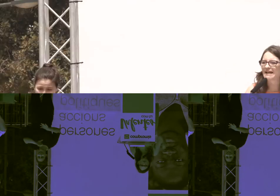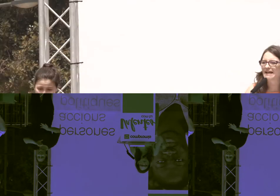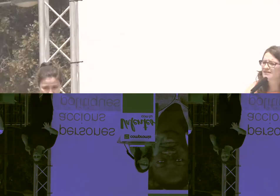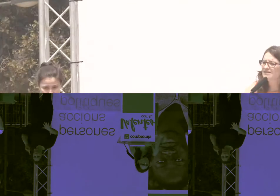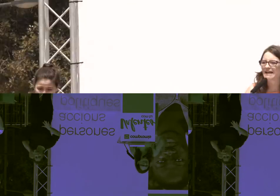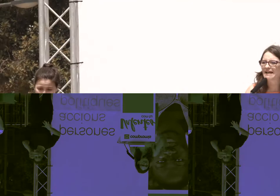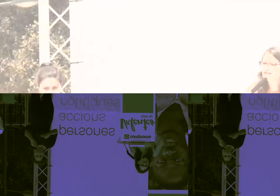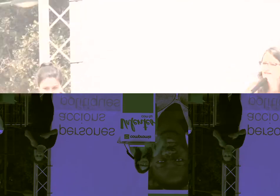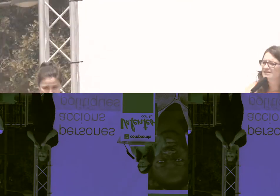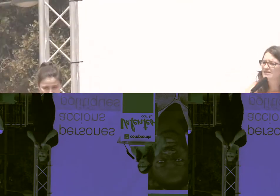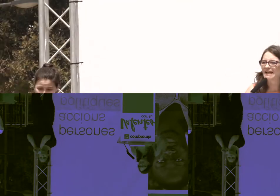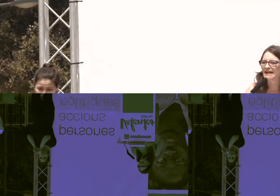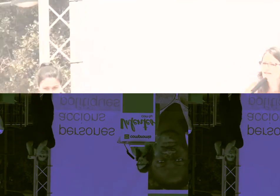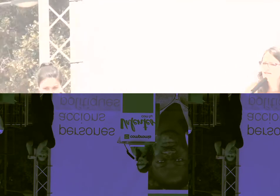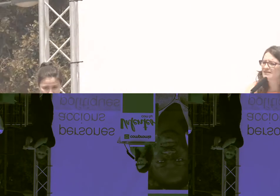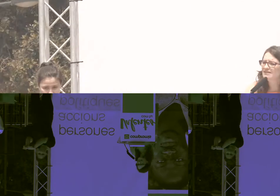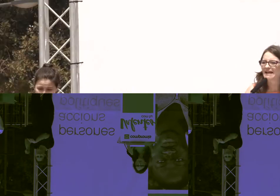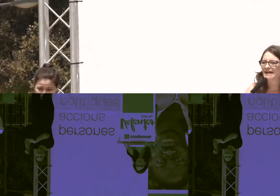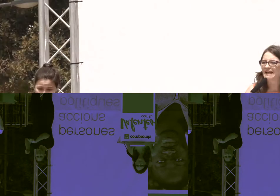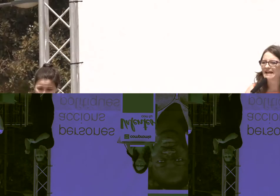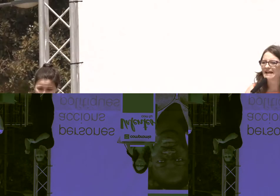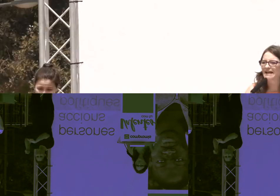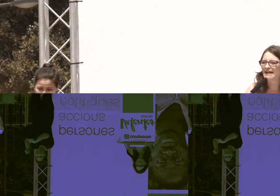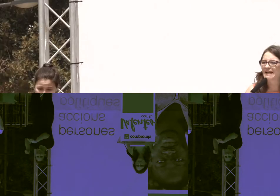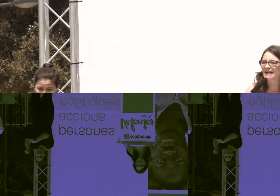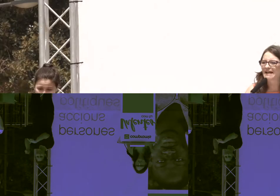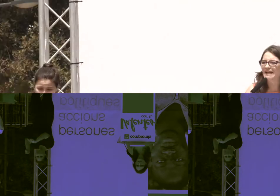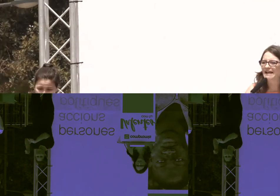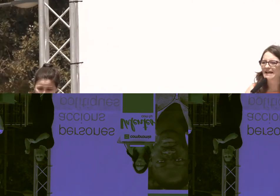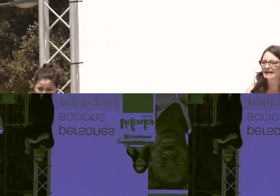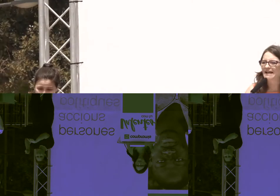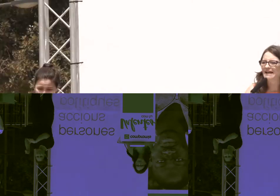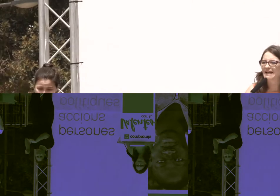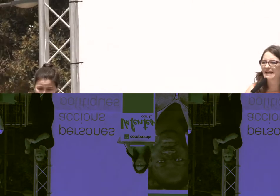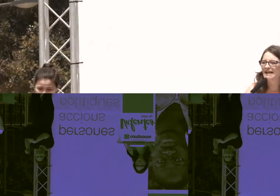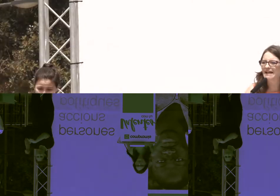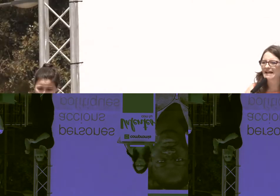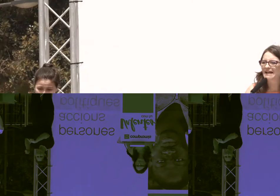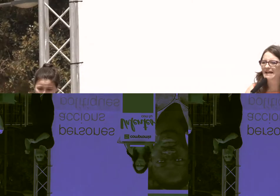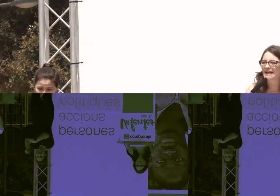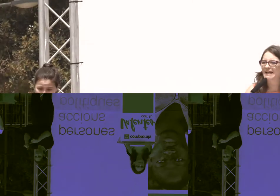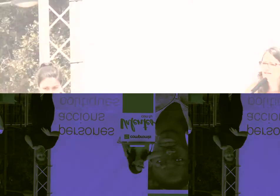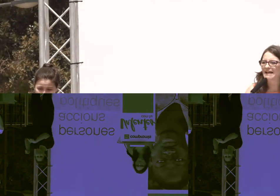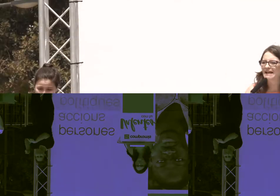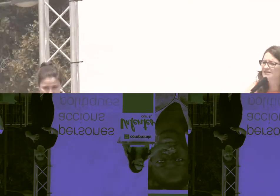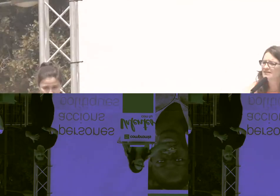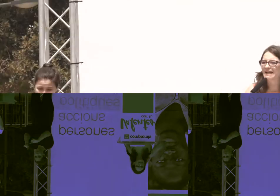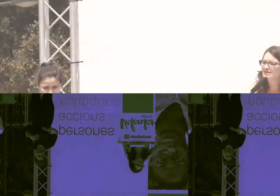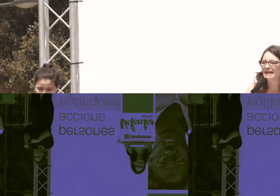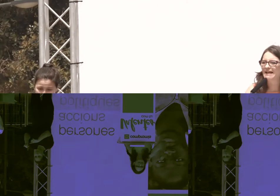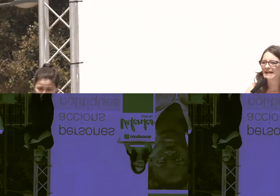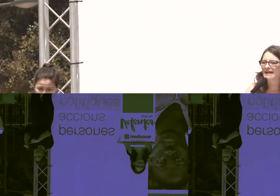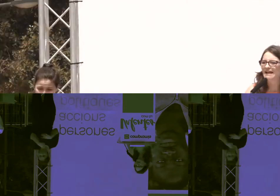de les bombes, de la guerra i del desastre. Mentrestant, el govern d'Espanya que fa? Mirar cap a un altre costat. Mentrestant, la Unió Europea que